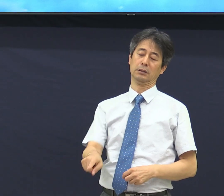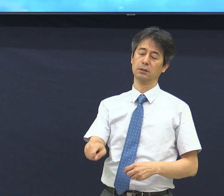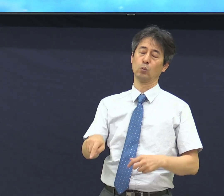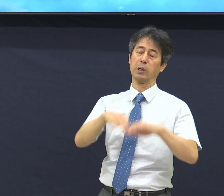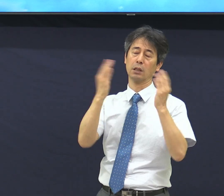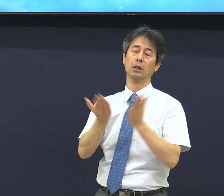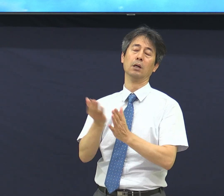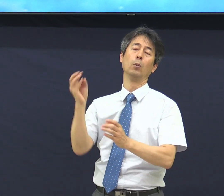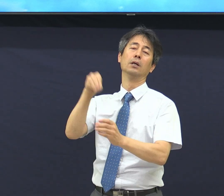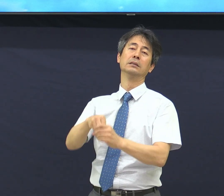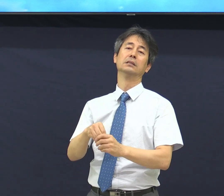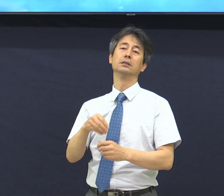그것이